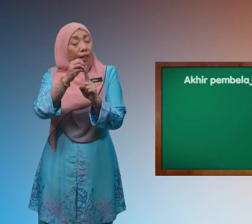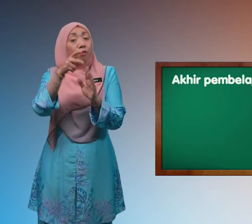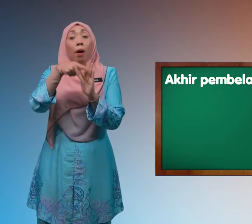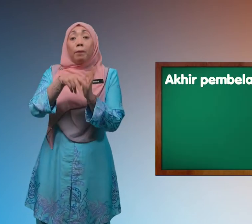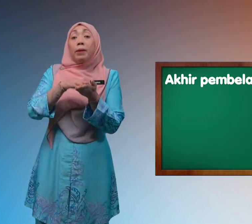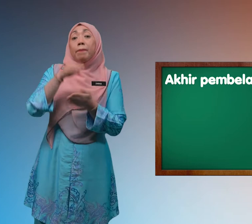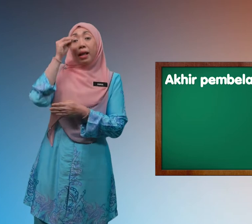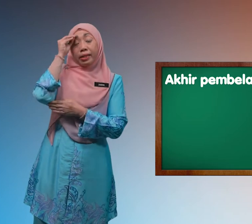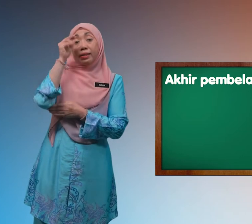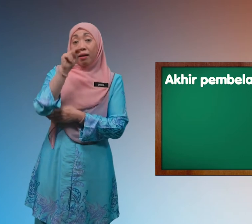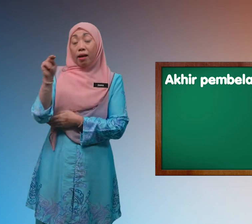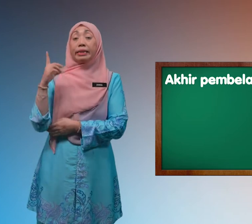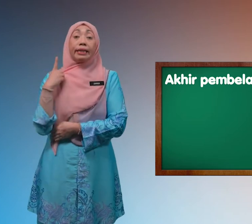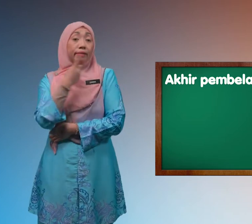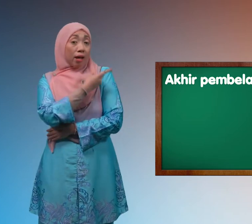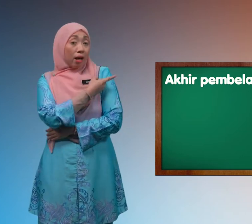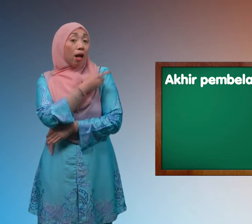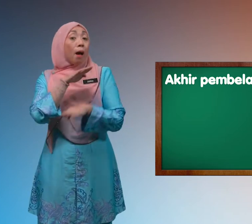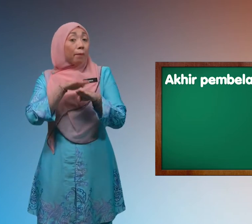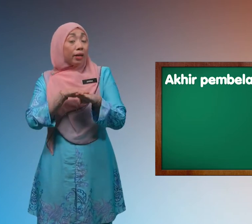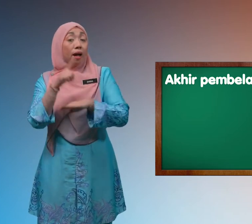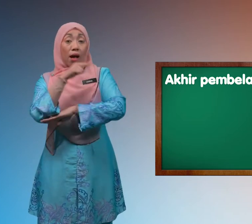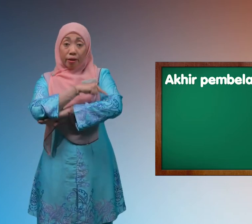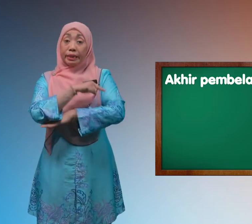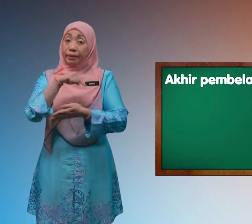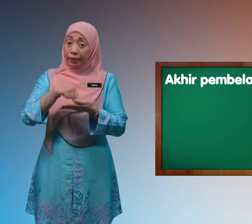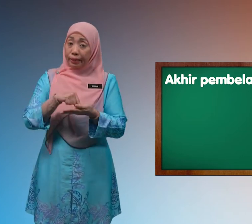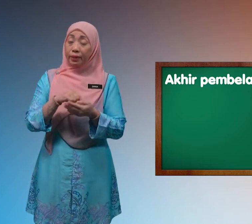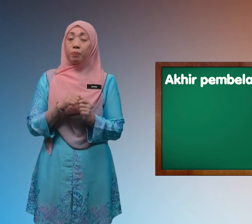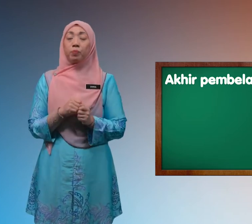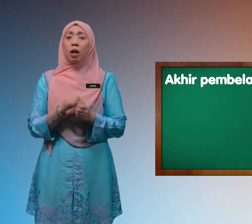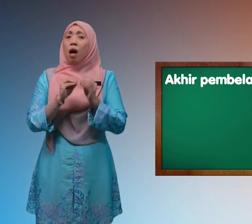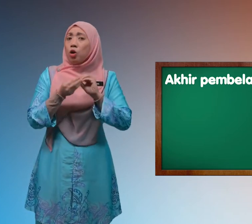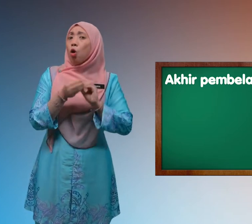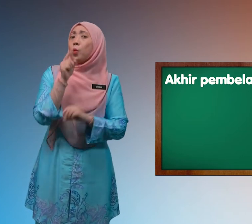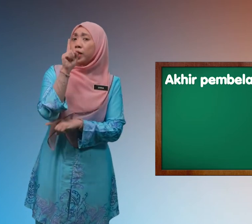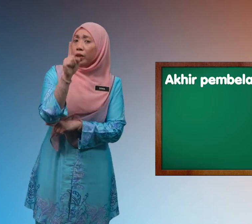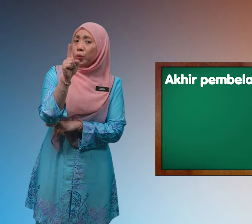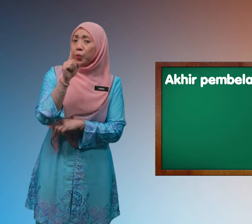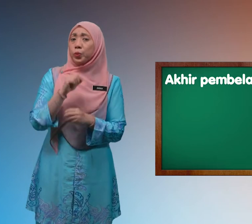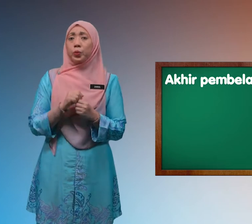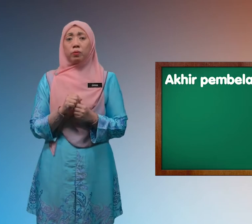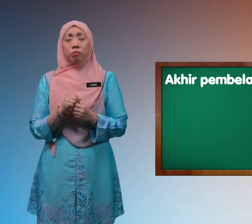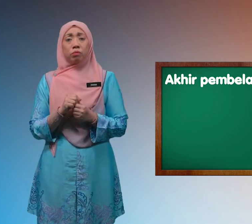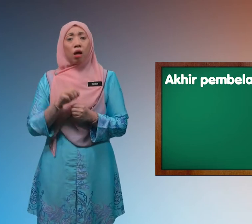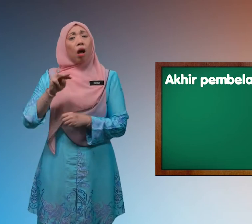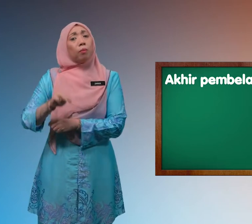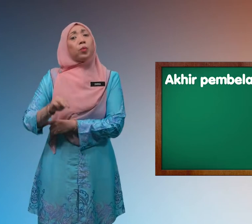Objektif pembelajaran kita pada hari ini, nombor 1,